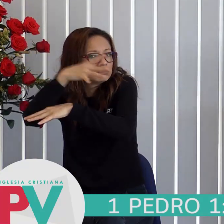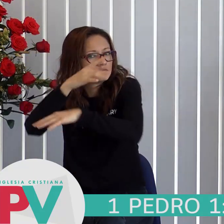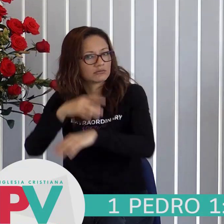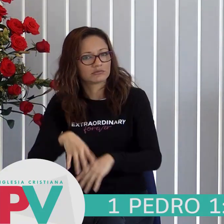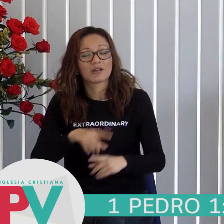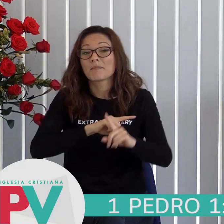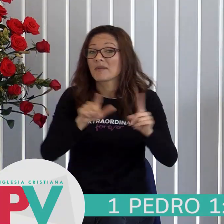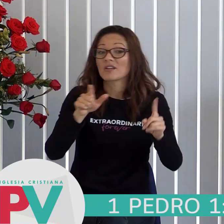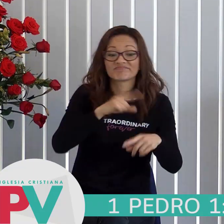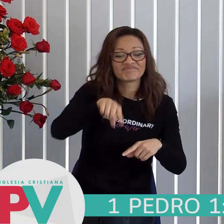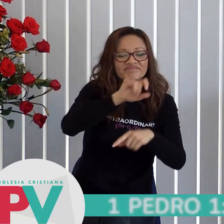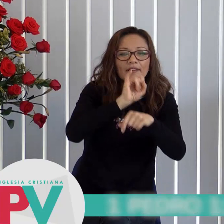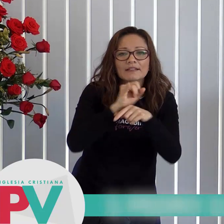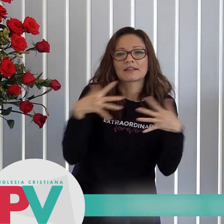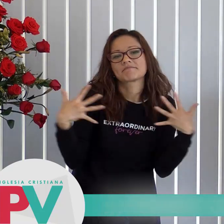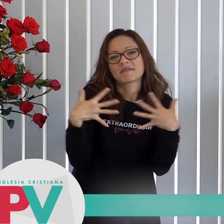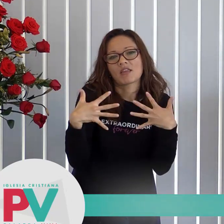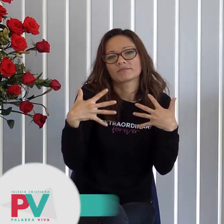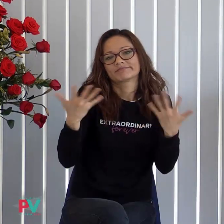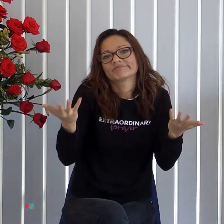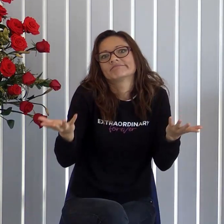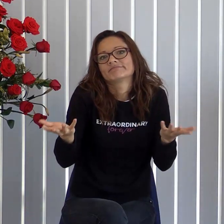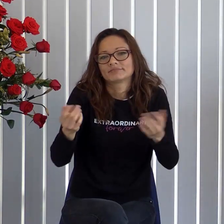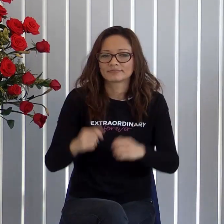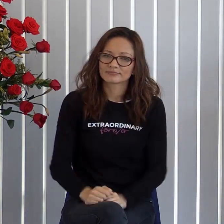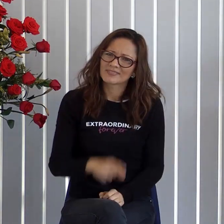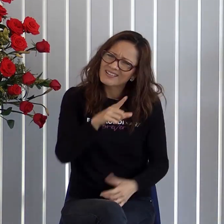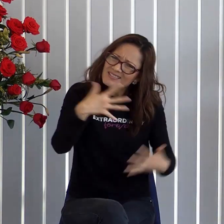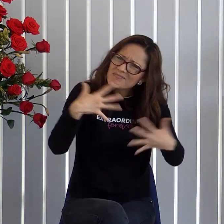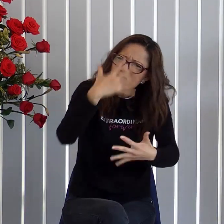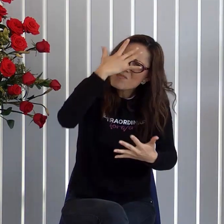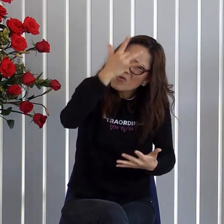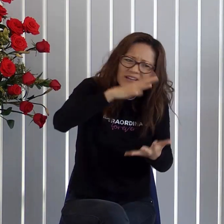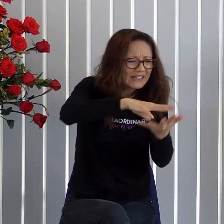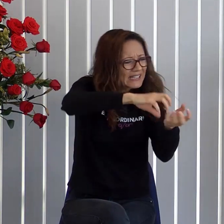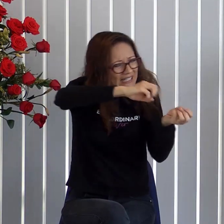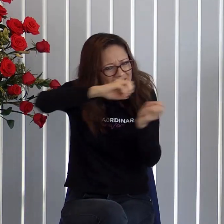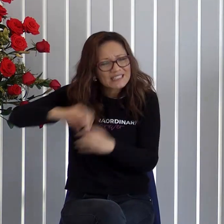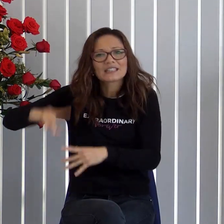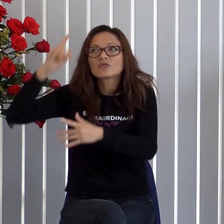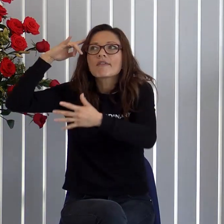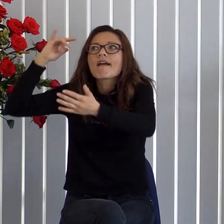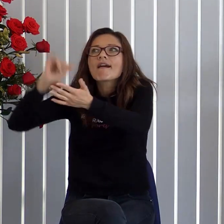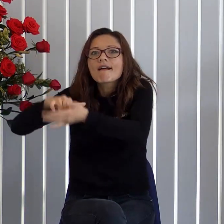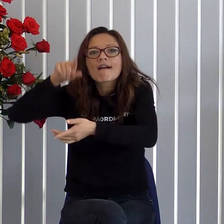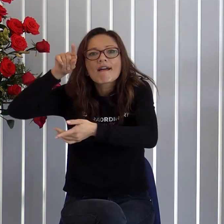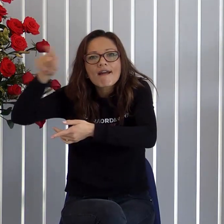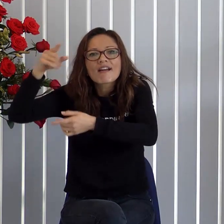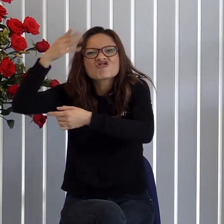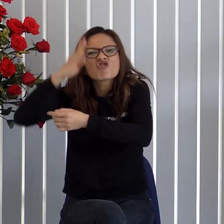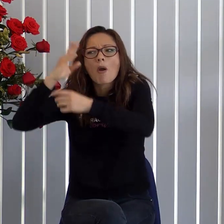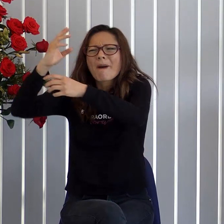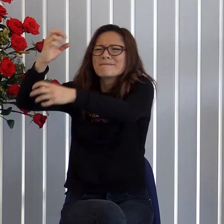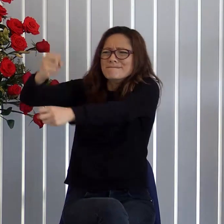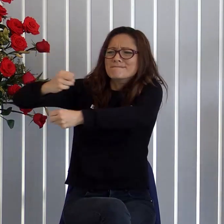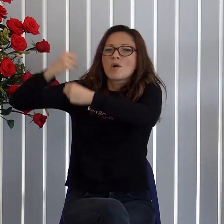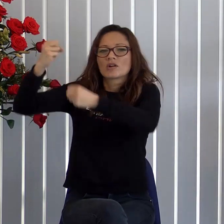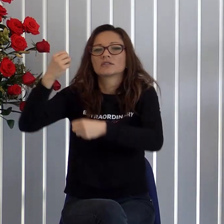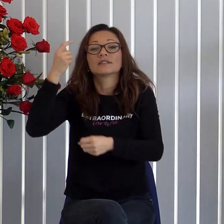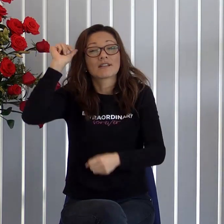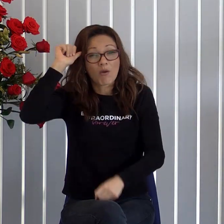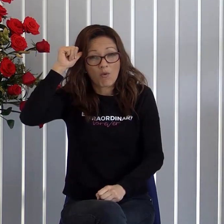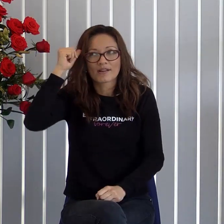Lo único que no debería tener la iglesia es temor. Si ha creído en el que ha creído. Si Dios con 3